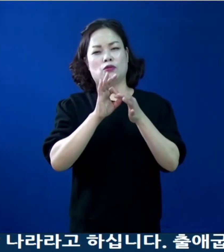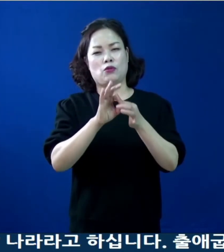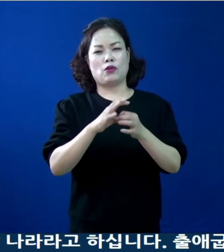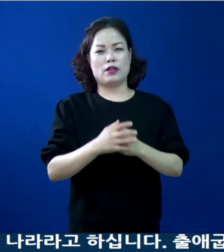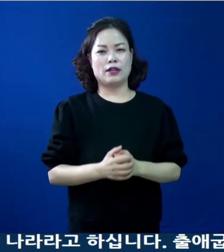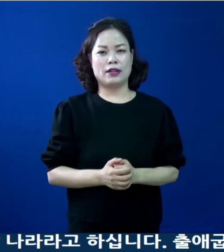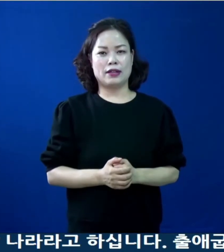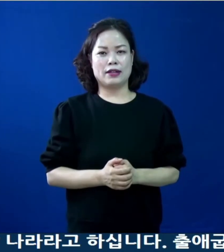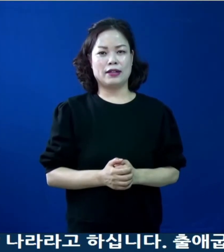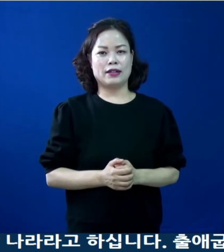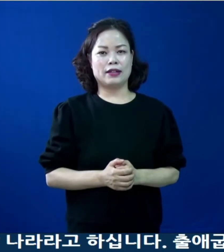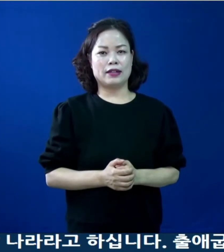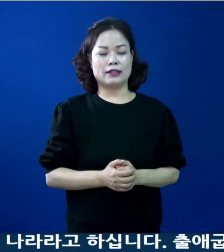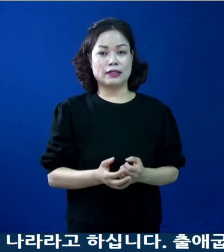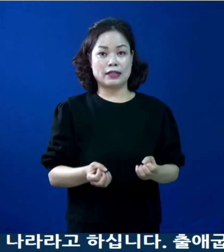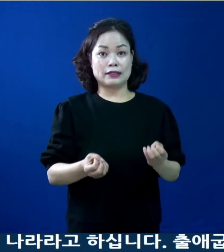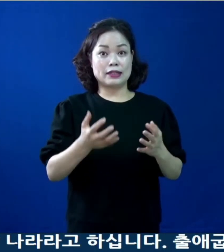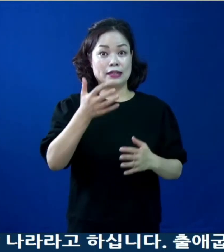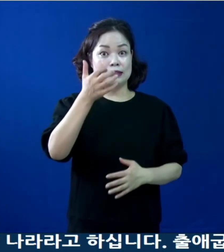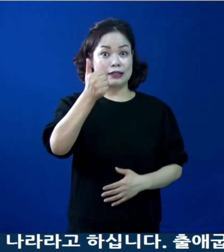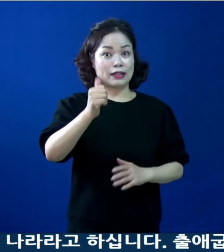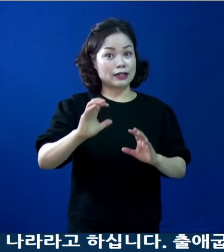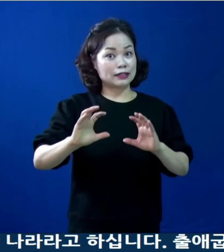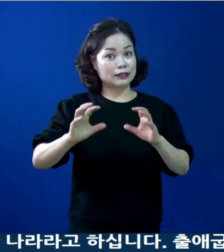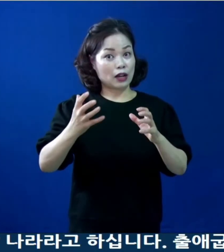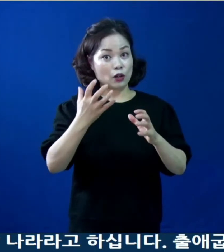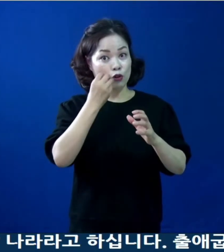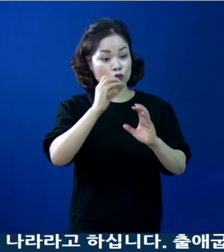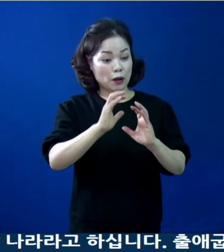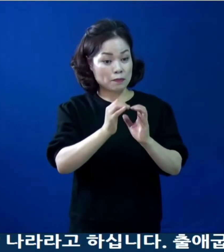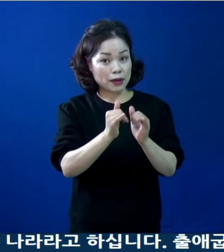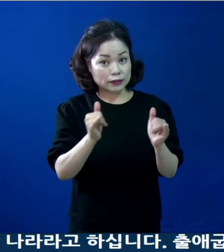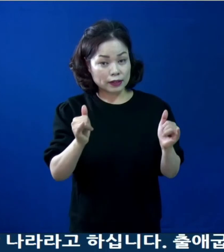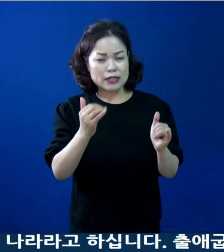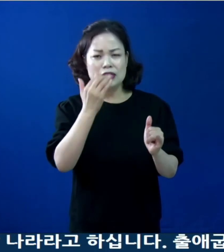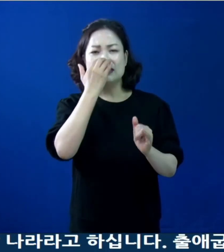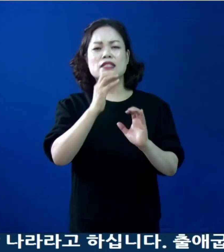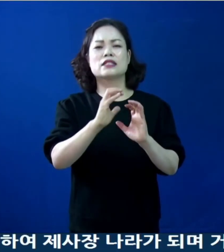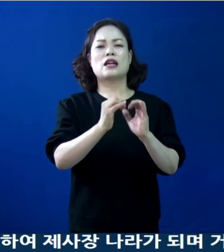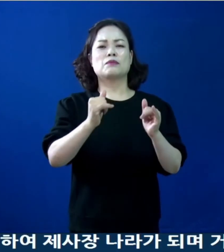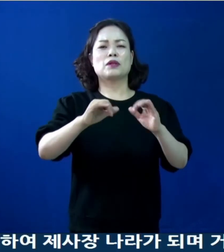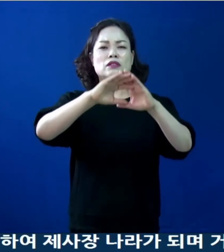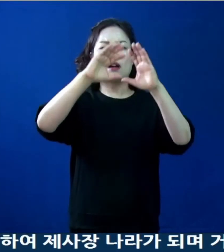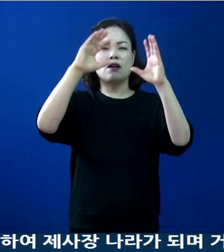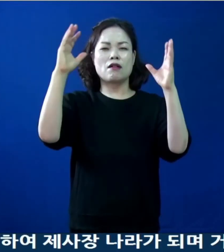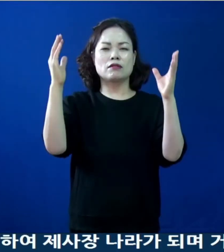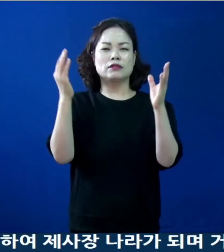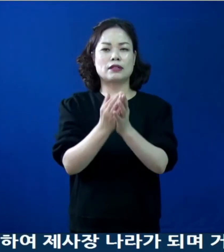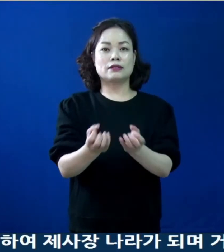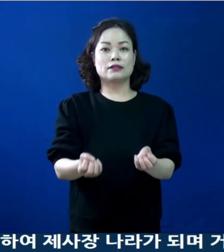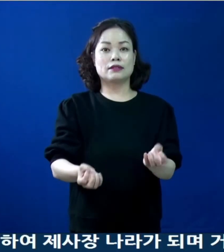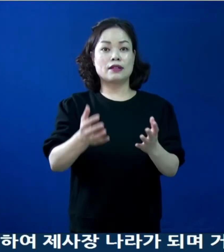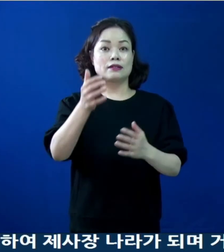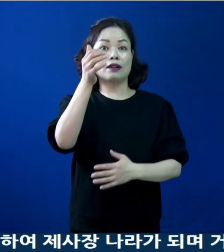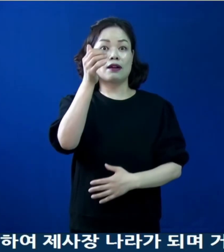겁니다. 제사장 나라, 거룩한 백성, 그러니까 이스라엘 백성 전체가 다 제사장 나라. 무슨 뜻입니까?